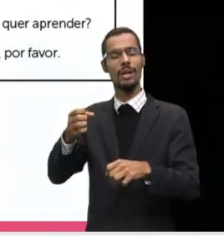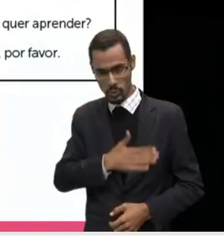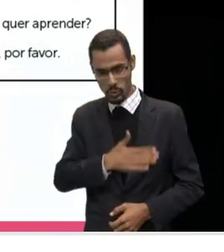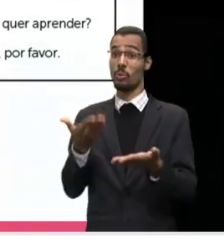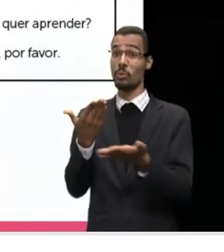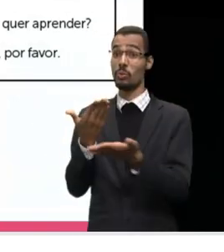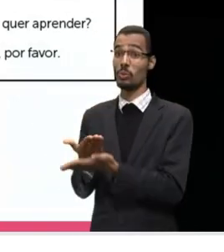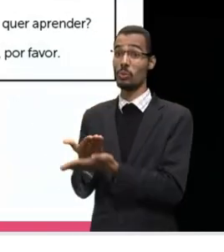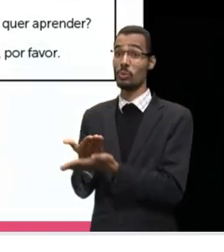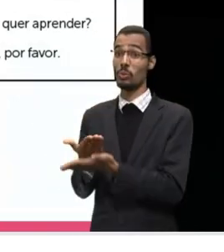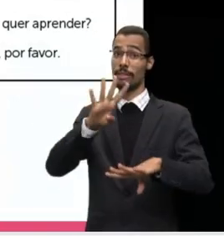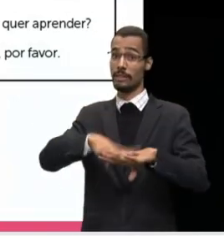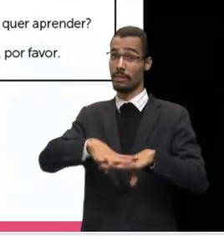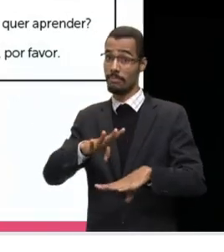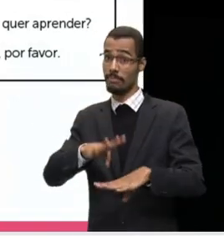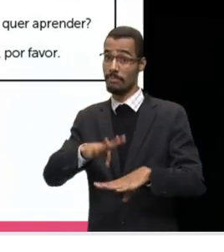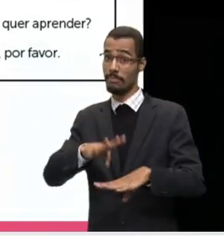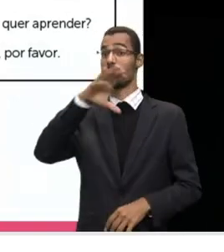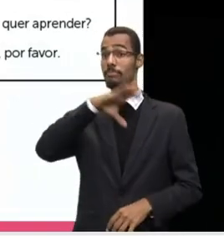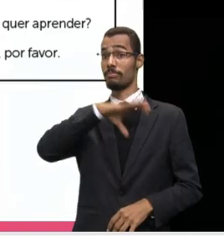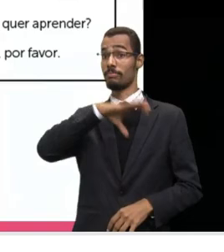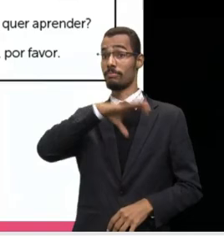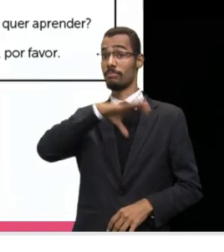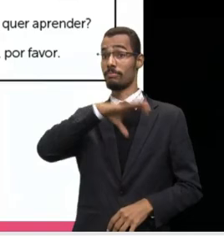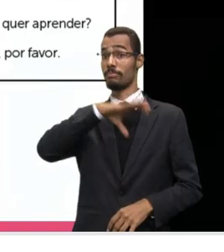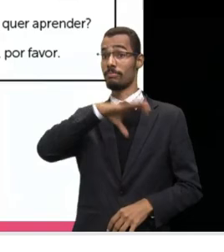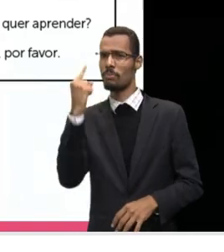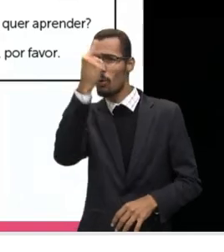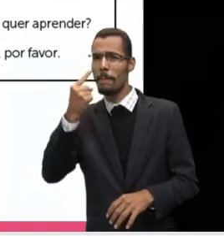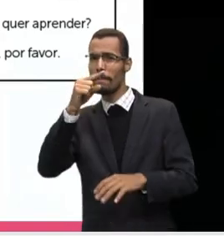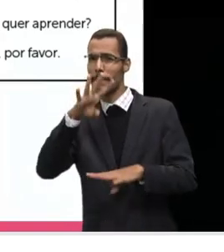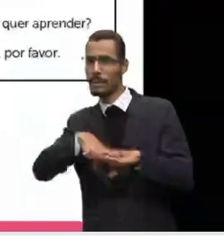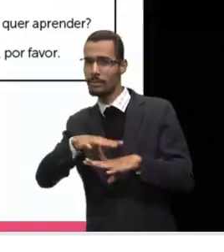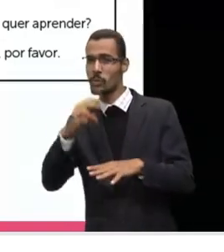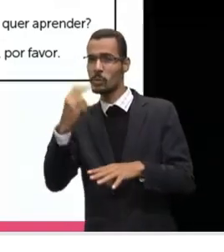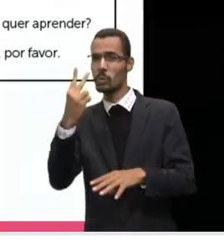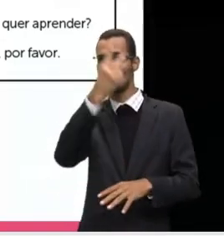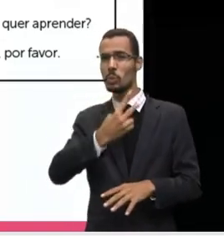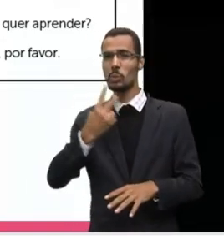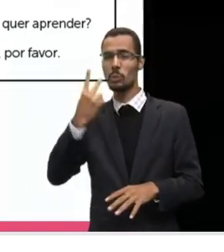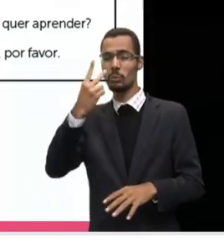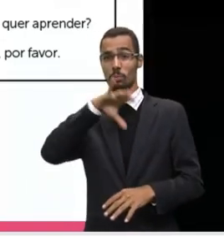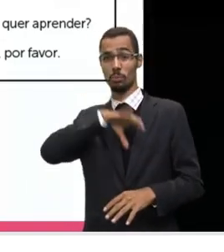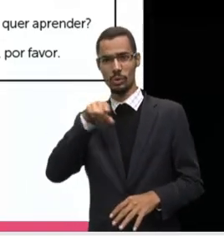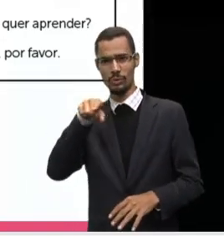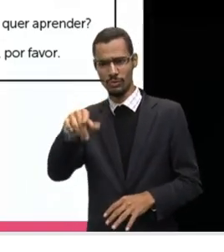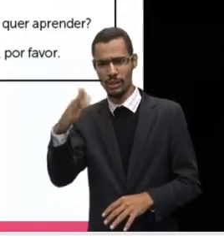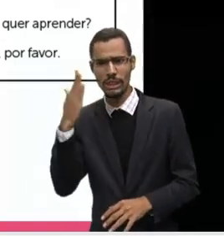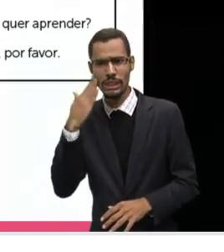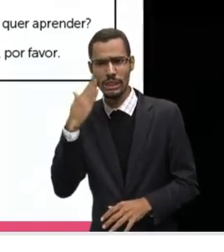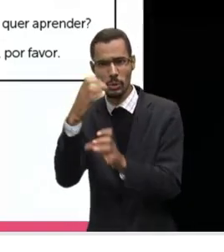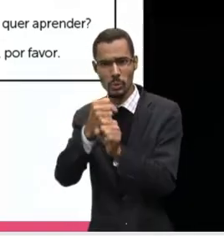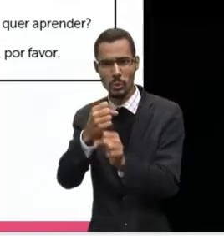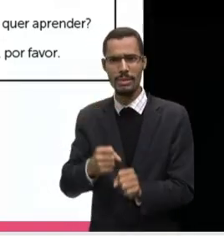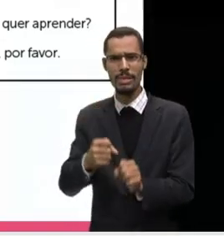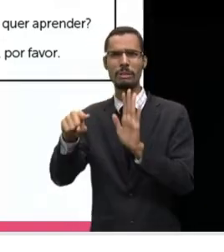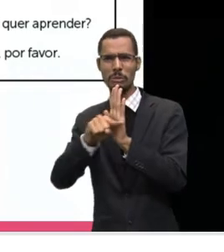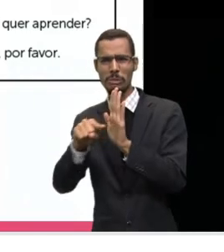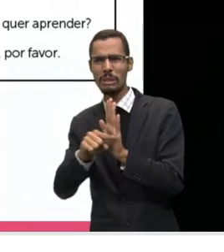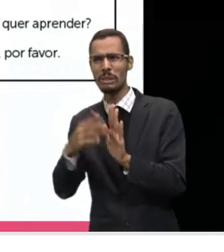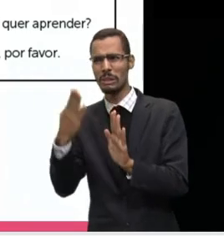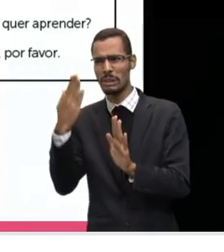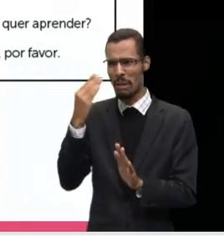Nós estudaremos matemática e também português, 1 hora de matemática e 2 de português. Você já sabe somar e